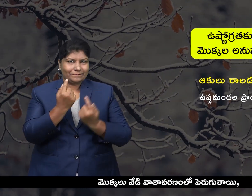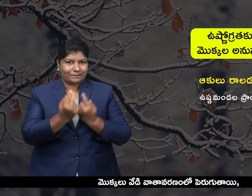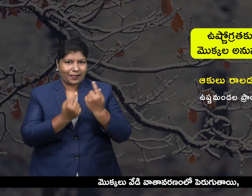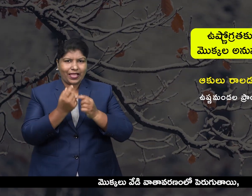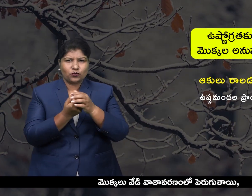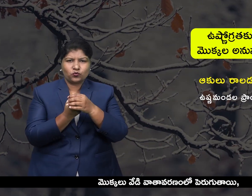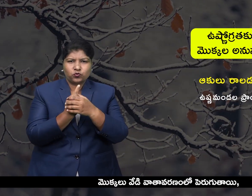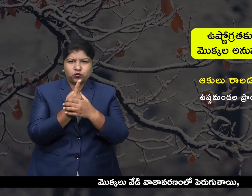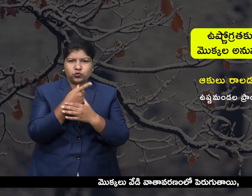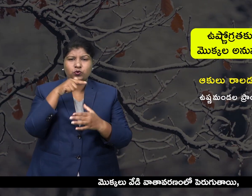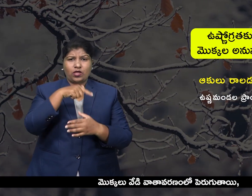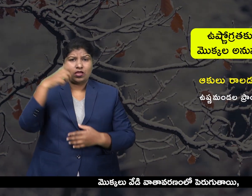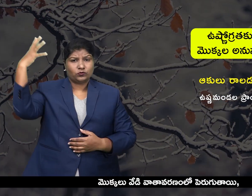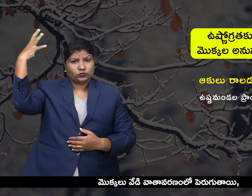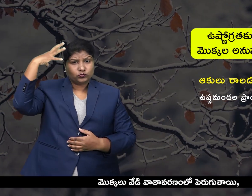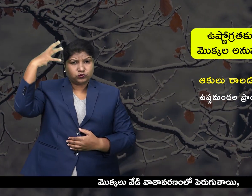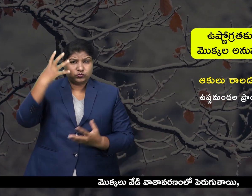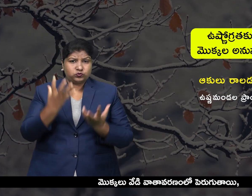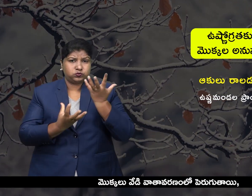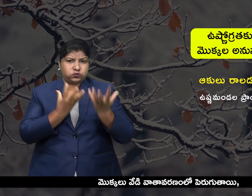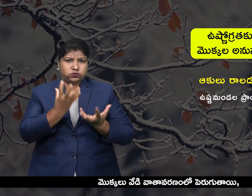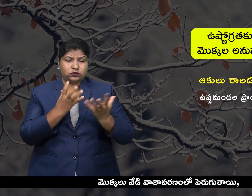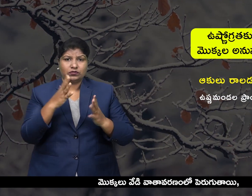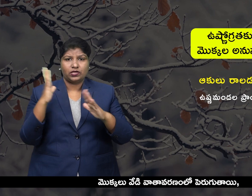మొక్కలు వేడి వాతావరణంలో పెరుగుతాయి.